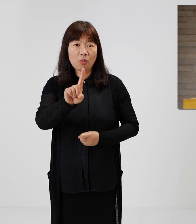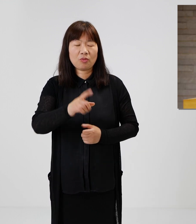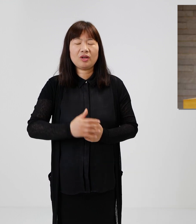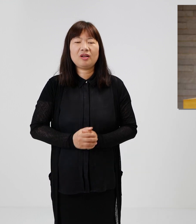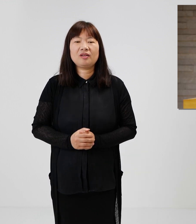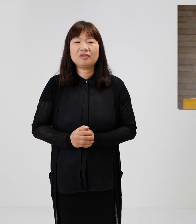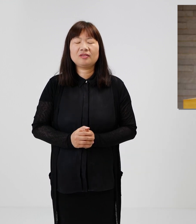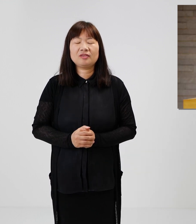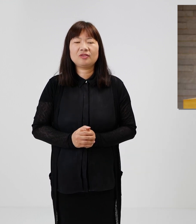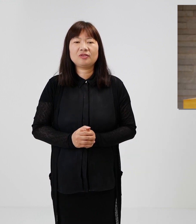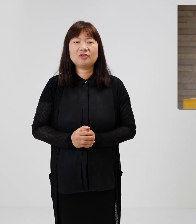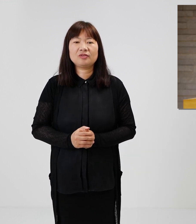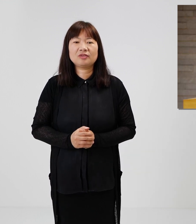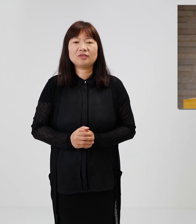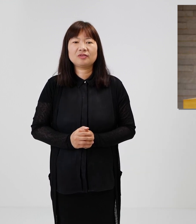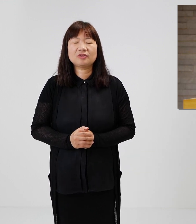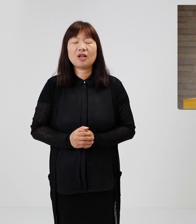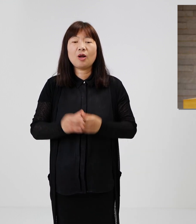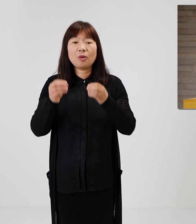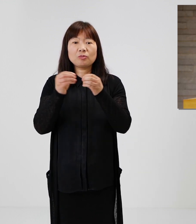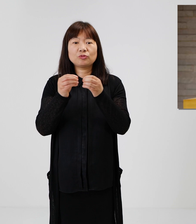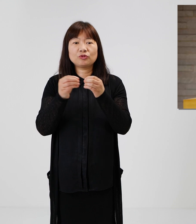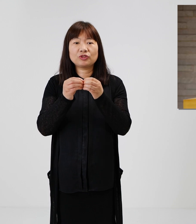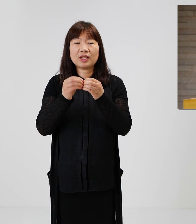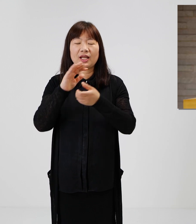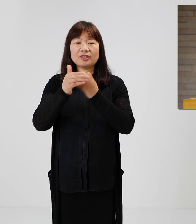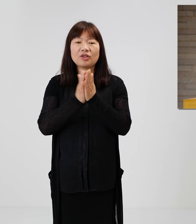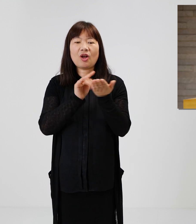나오는 문장이에요. 본문 속에.